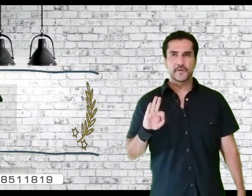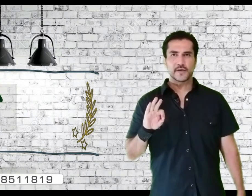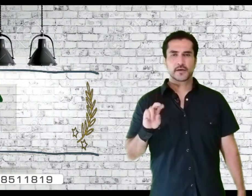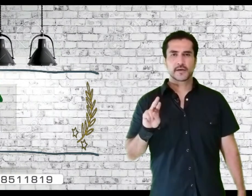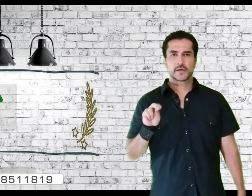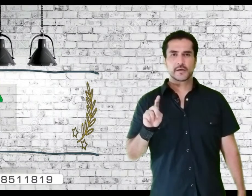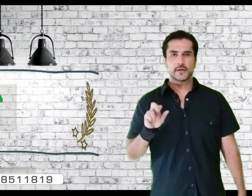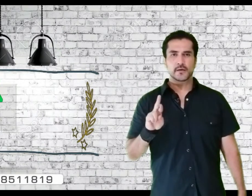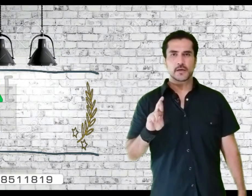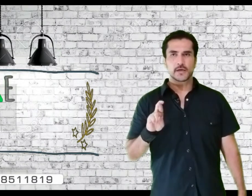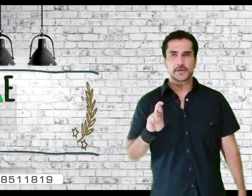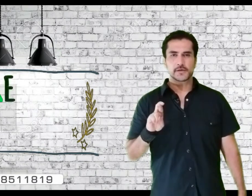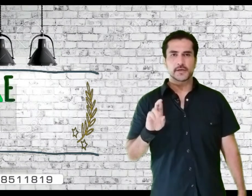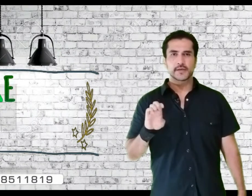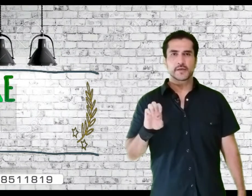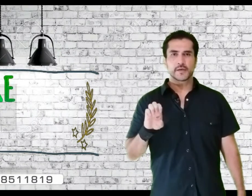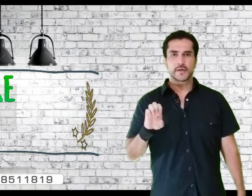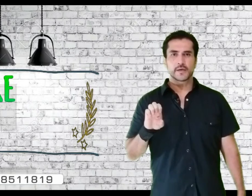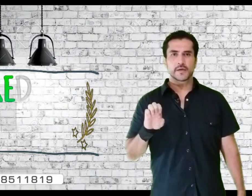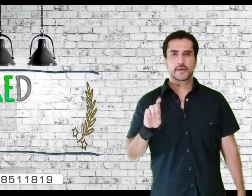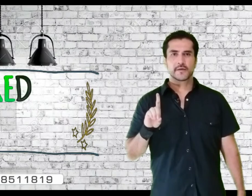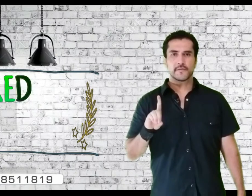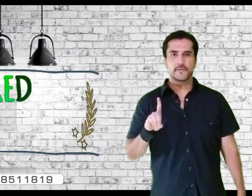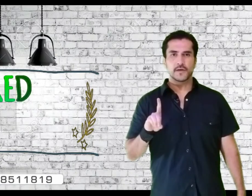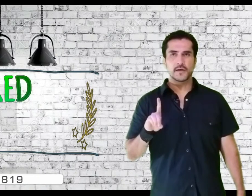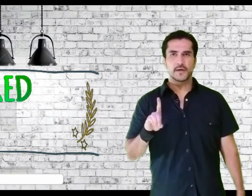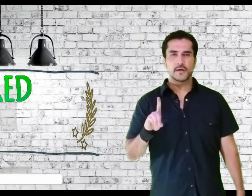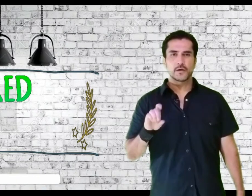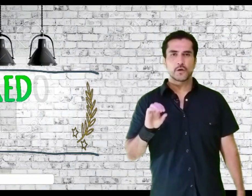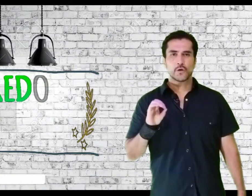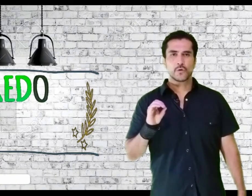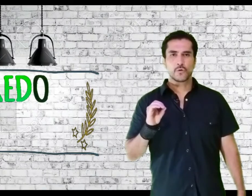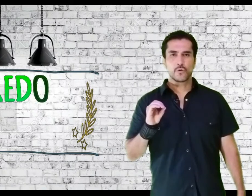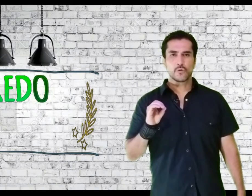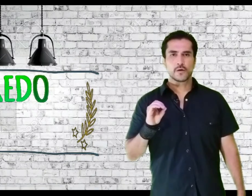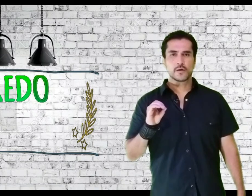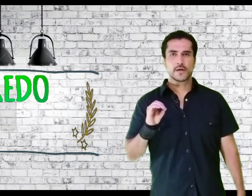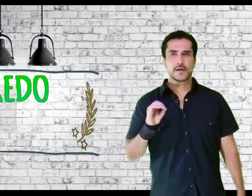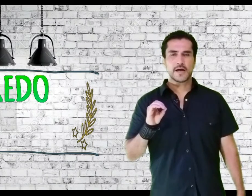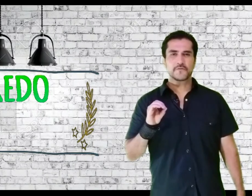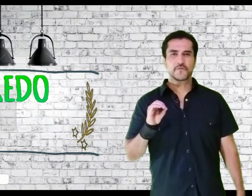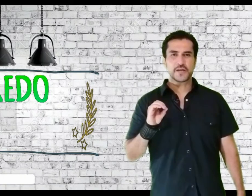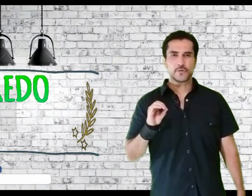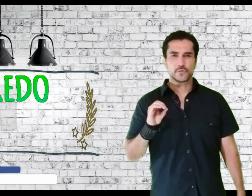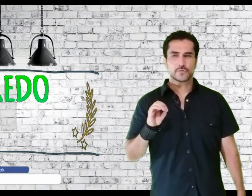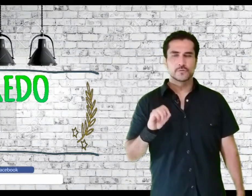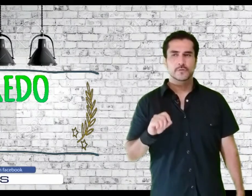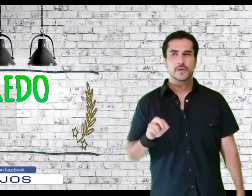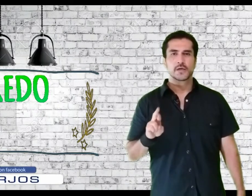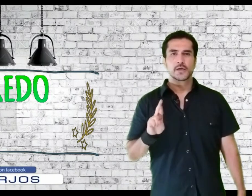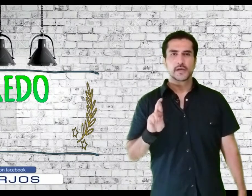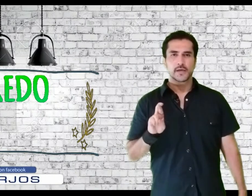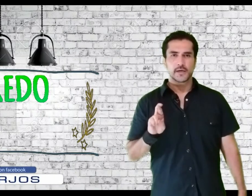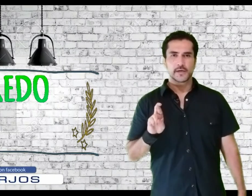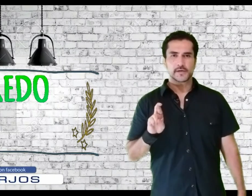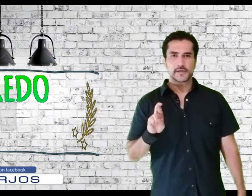F, R, E, D, O. Alfredo.